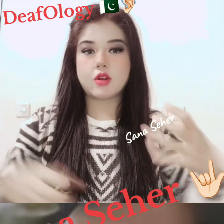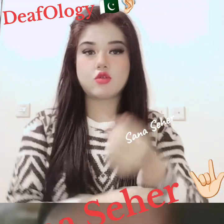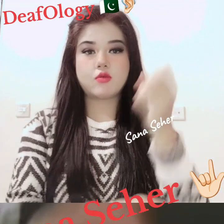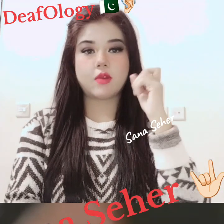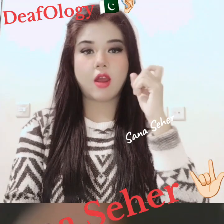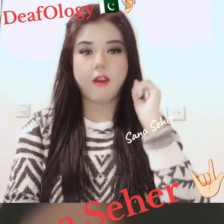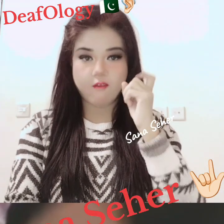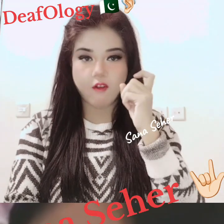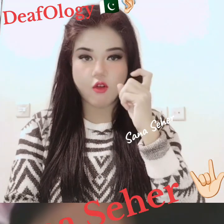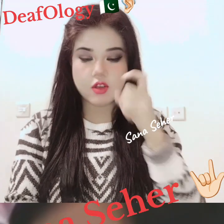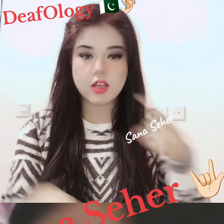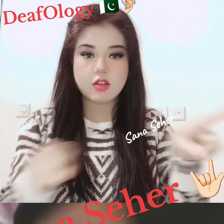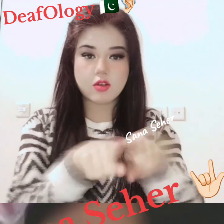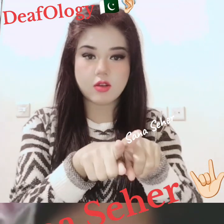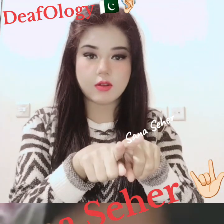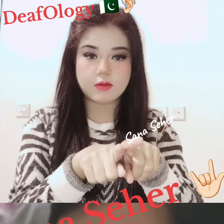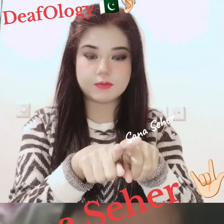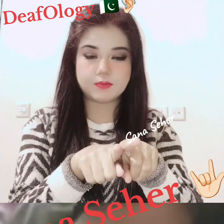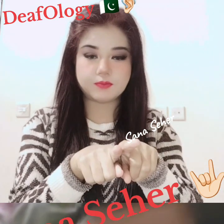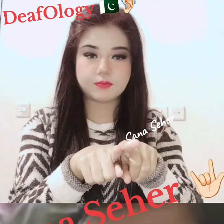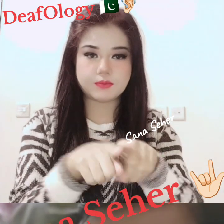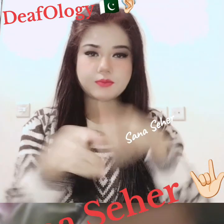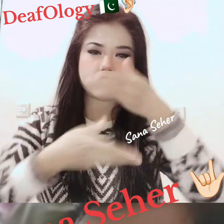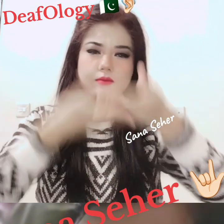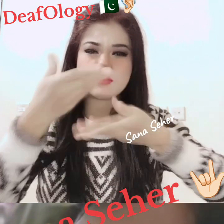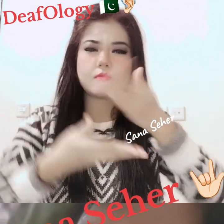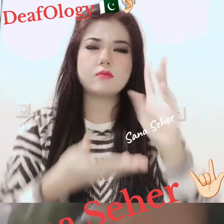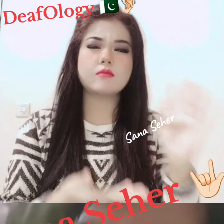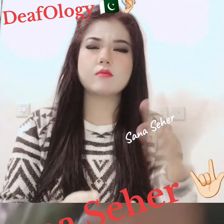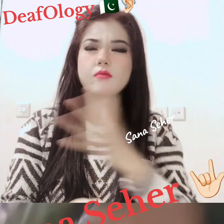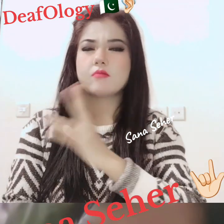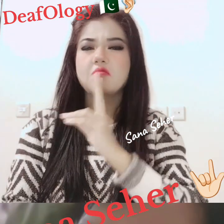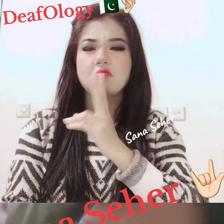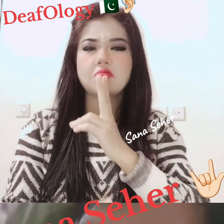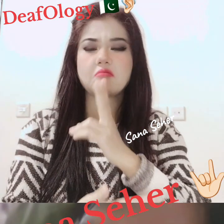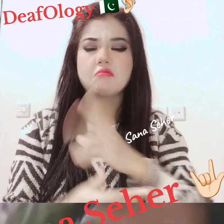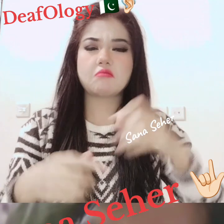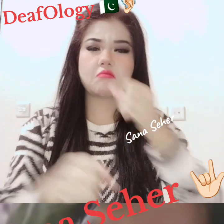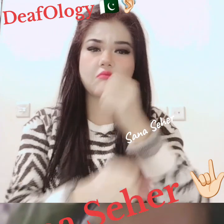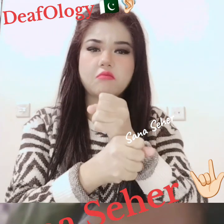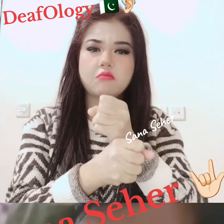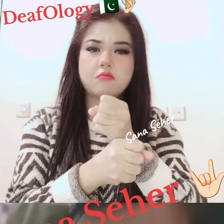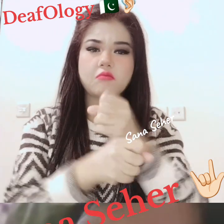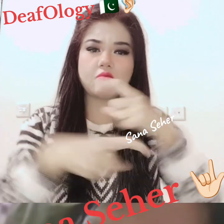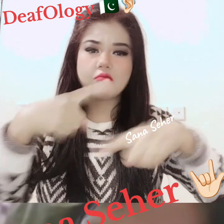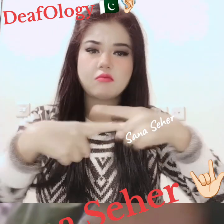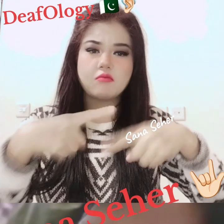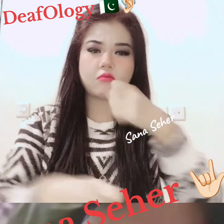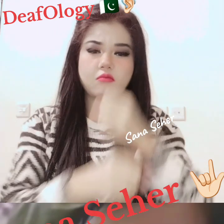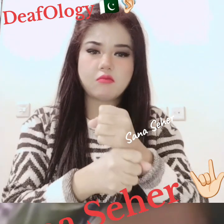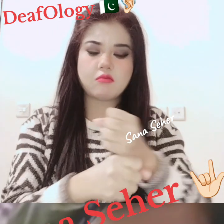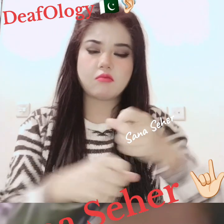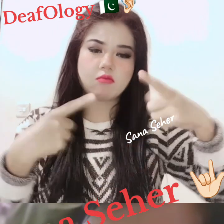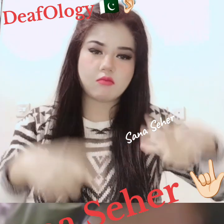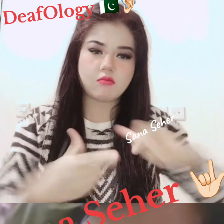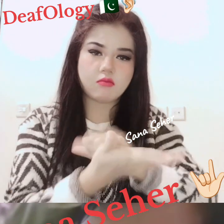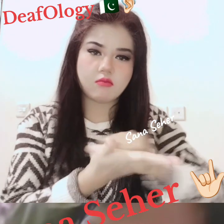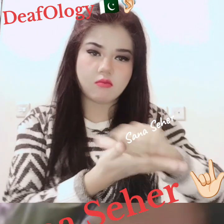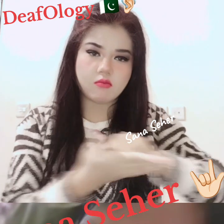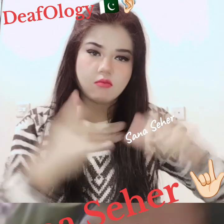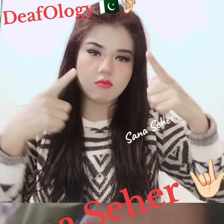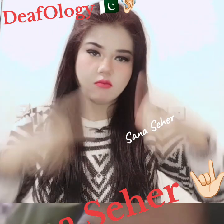ہیں. وہ زبان سے تو وہ کچھ بھی کہتے ہوں گے صوبائی حکومت کے لوگ، لیکن ان کی تمام فورسز نے ان تمام